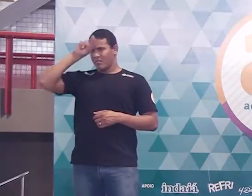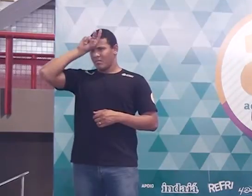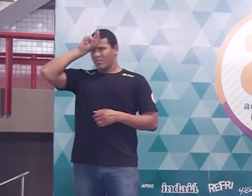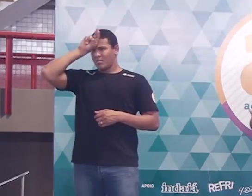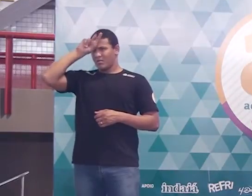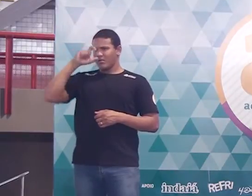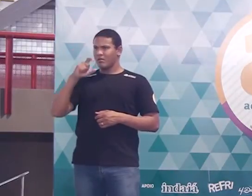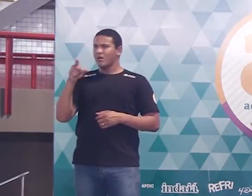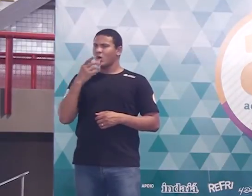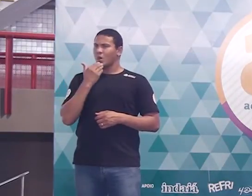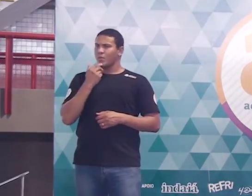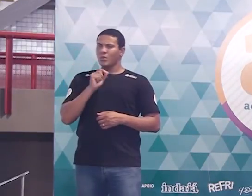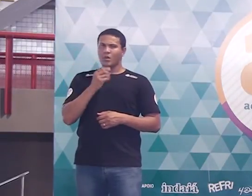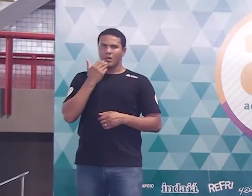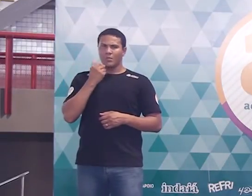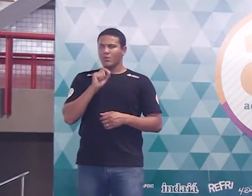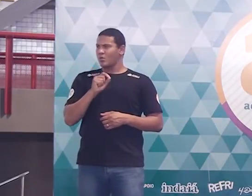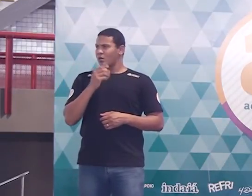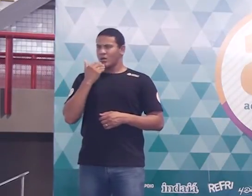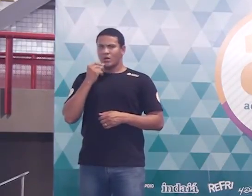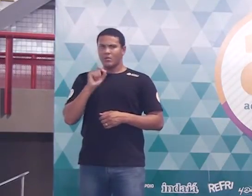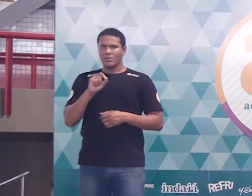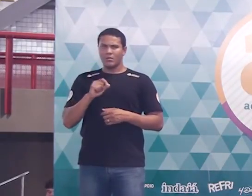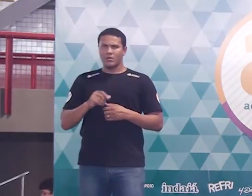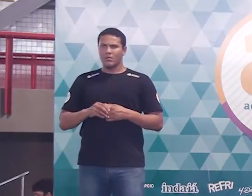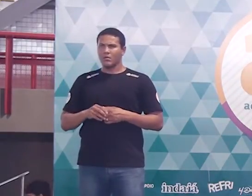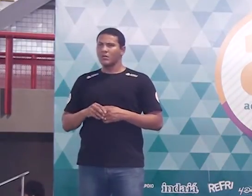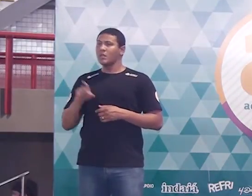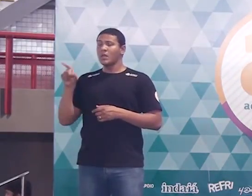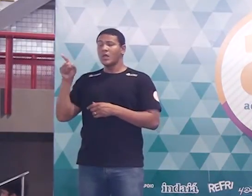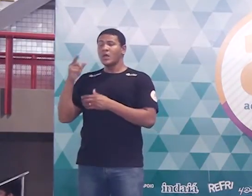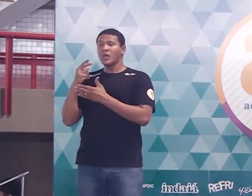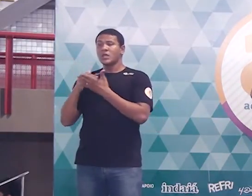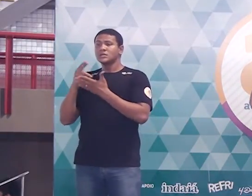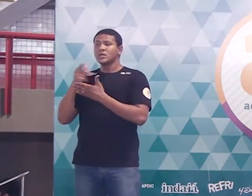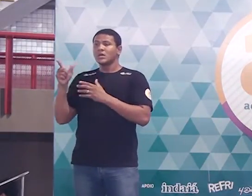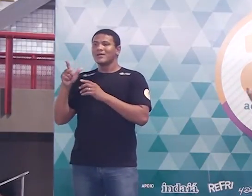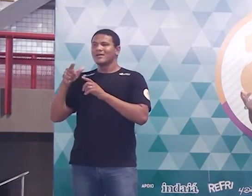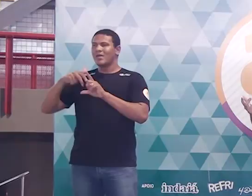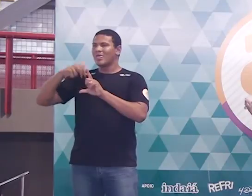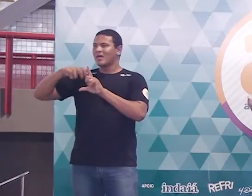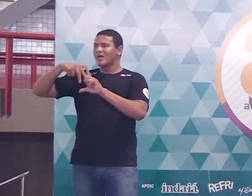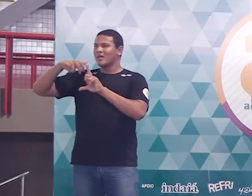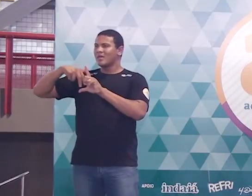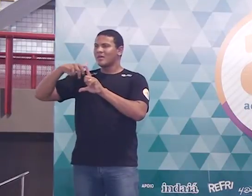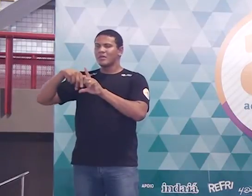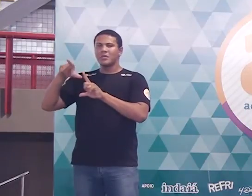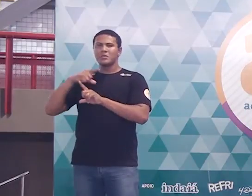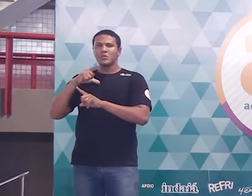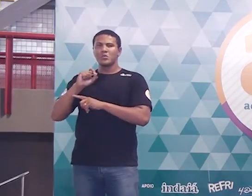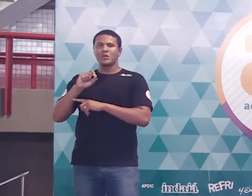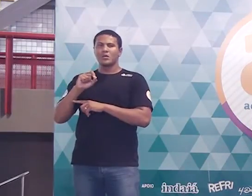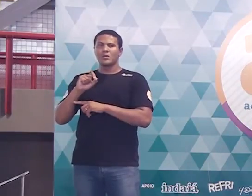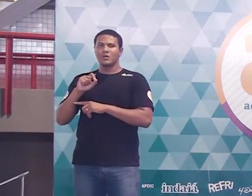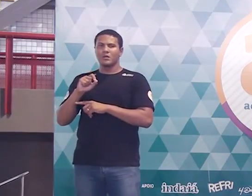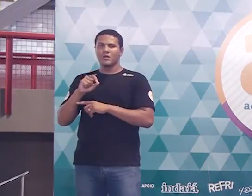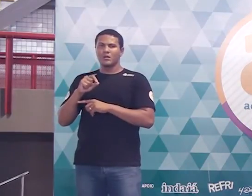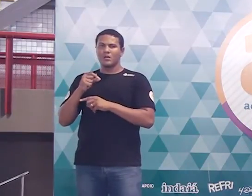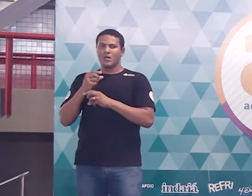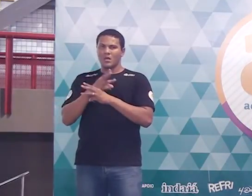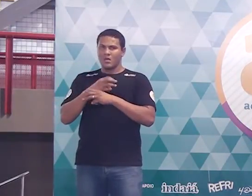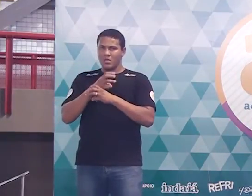Ela se alimenta de quê? No desenho animado, ela se alimenta de quê? Eu tenho que dizer. De